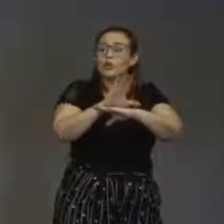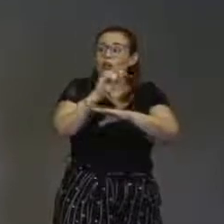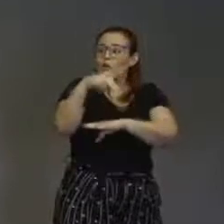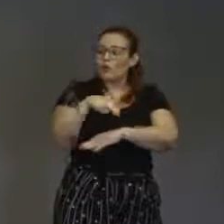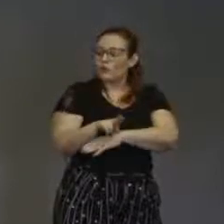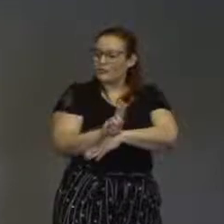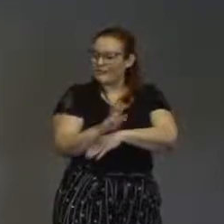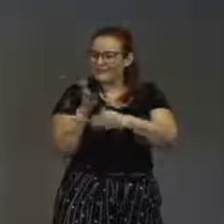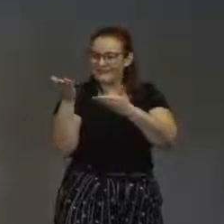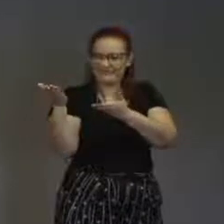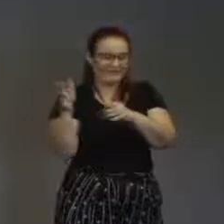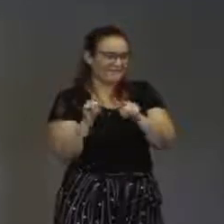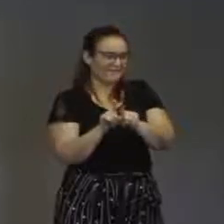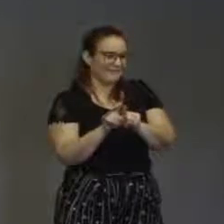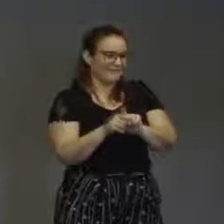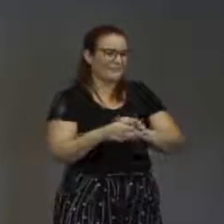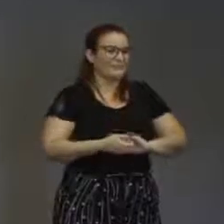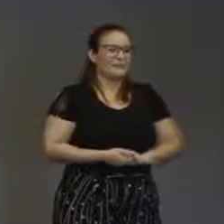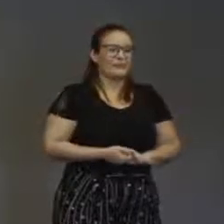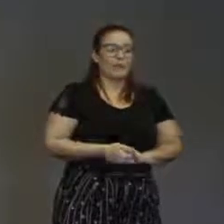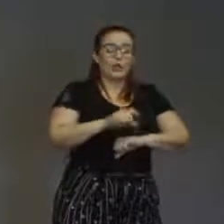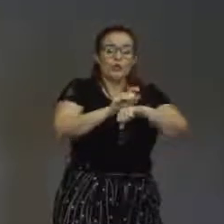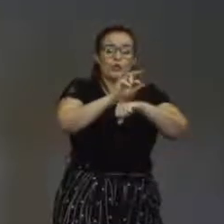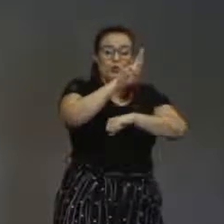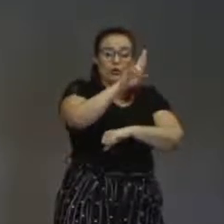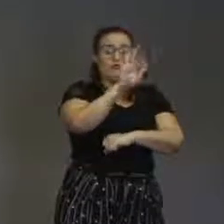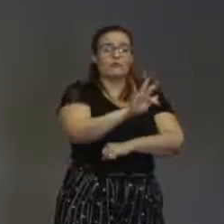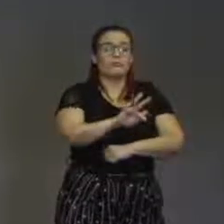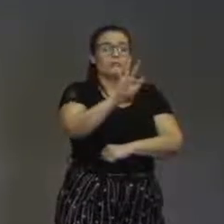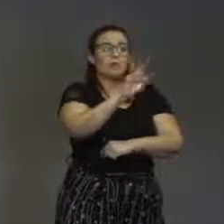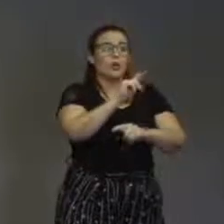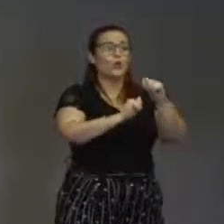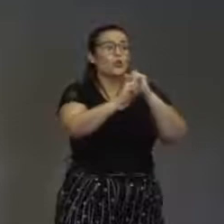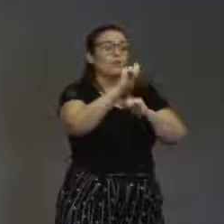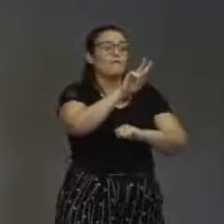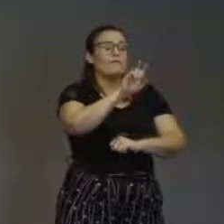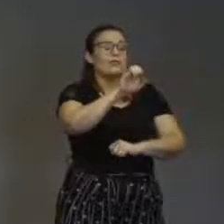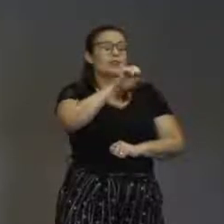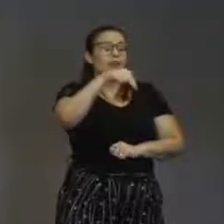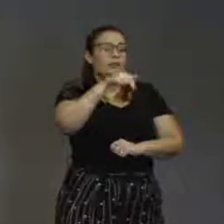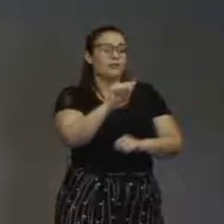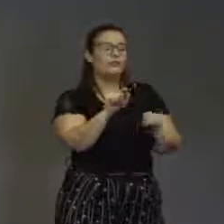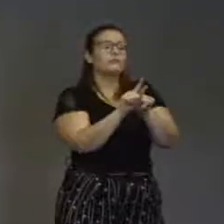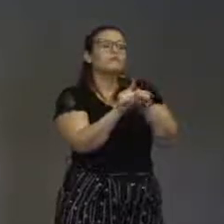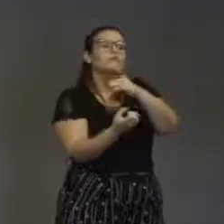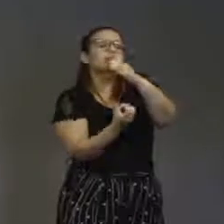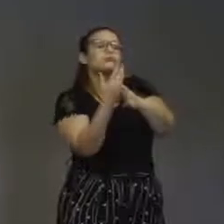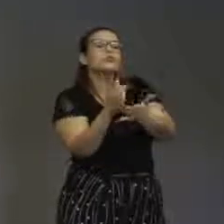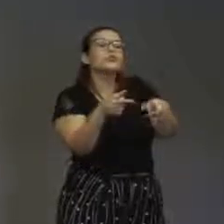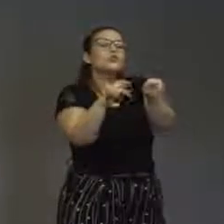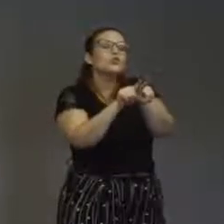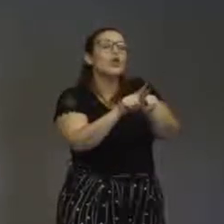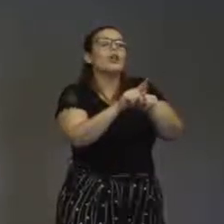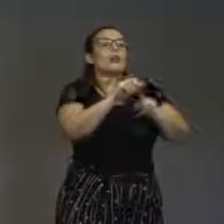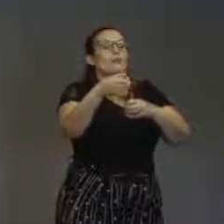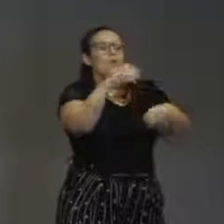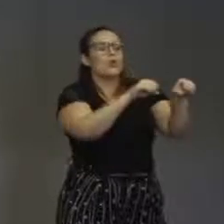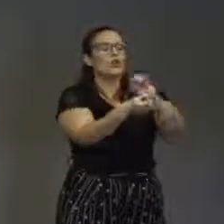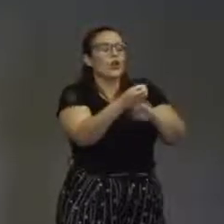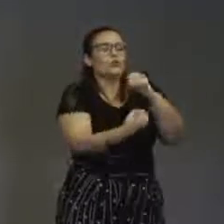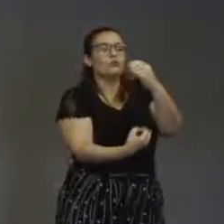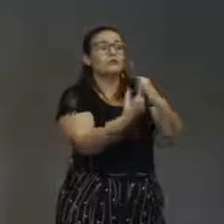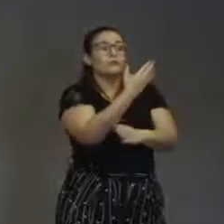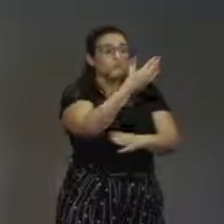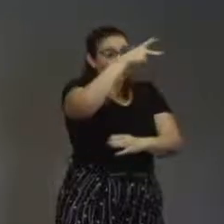falei certo? Doutora pela Universidade de Economia de Viena e cofundadora do Laboratório de Inovação e Mobilidade da Prefeitura